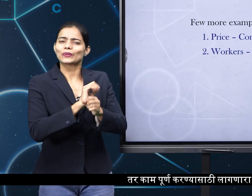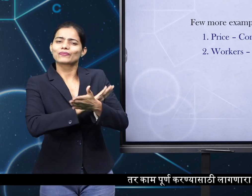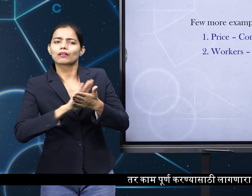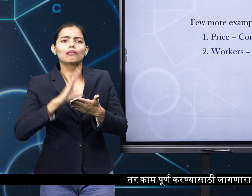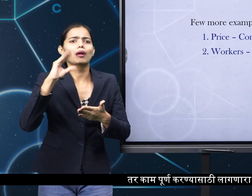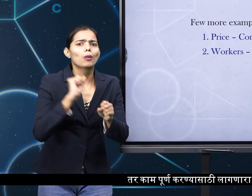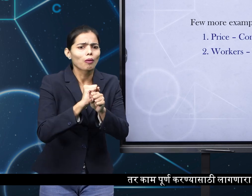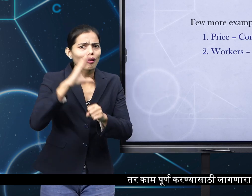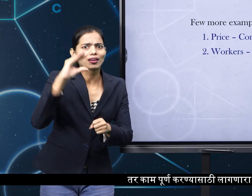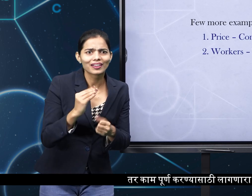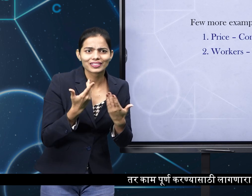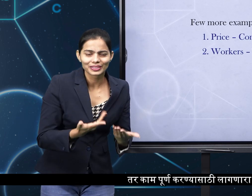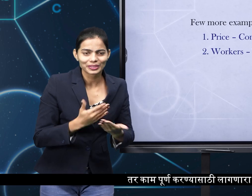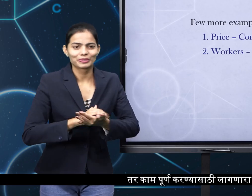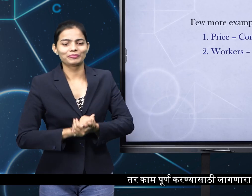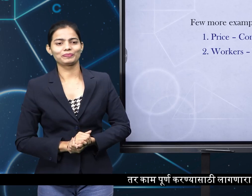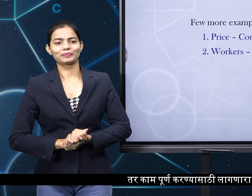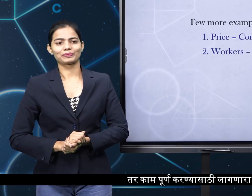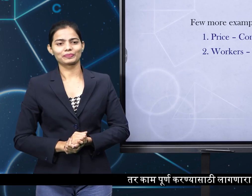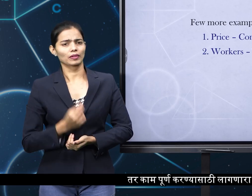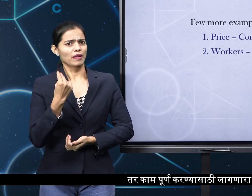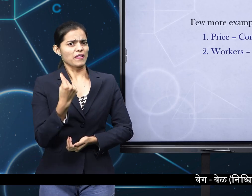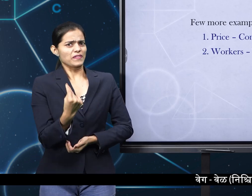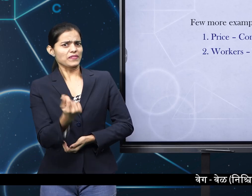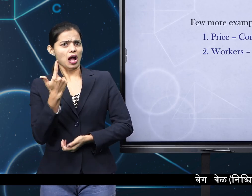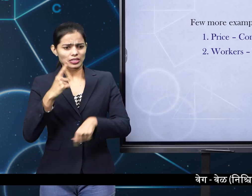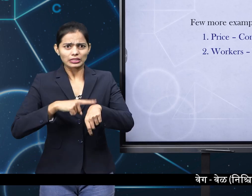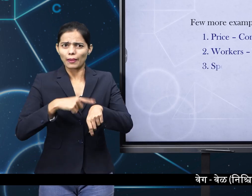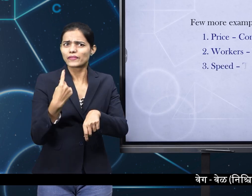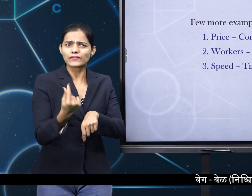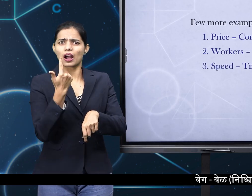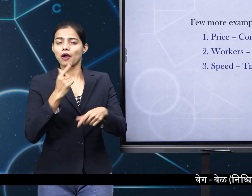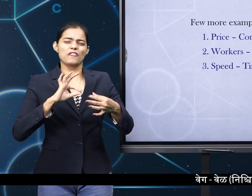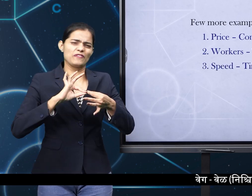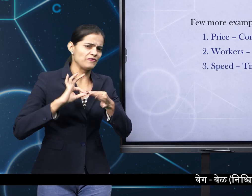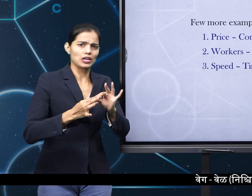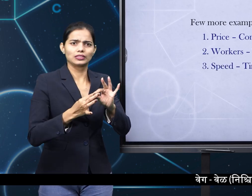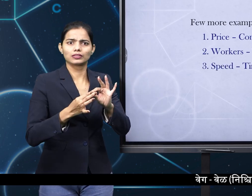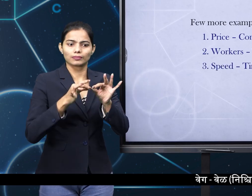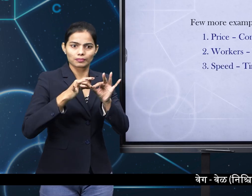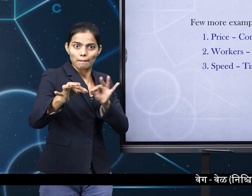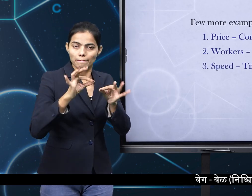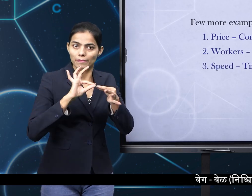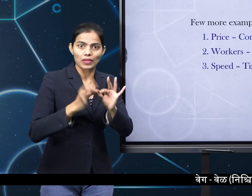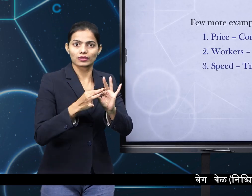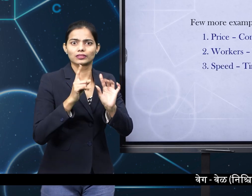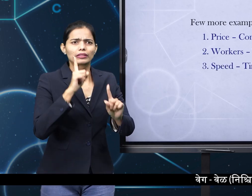लागणारा वेळ कमी होईल आणि उलट. वेग आणि वेळ, निश्चित अंतर.